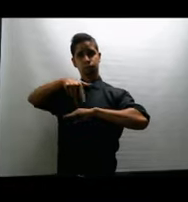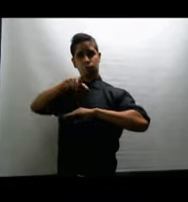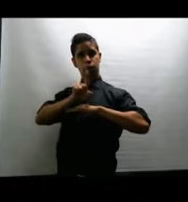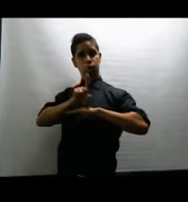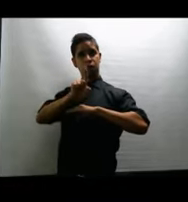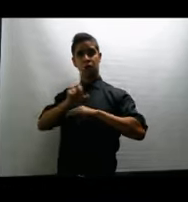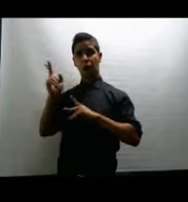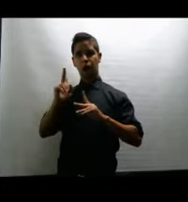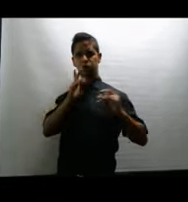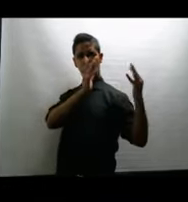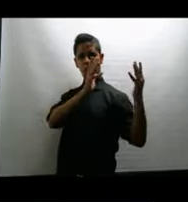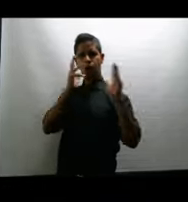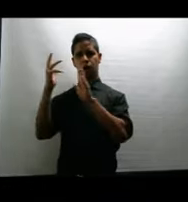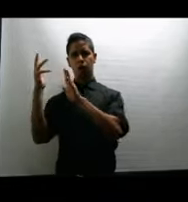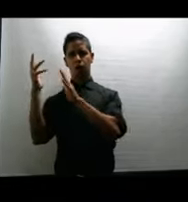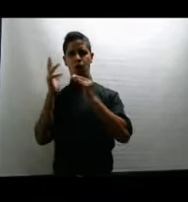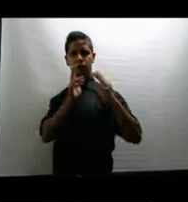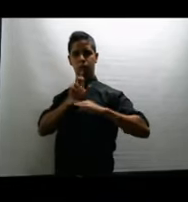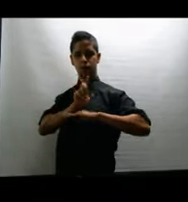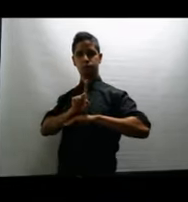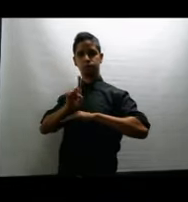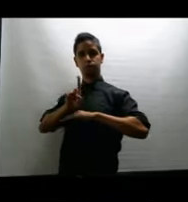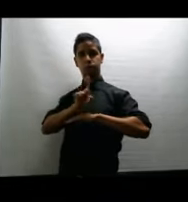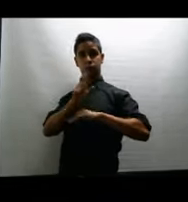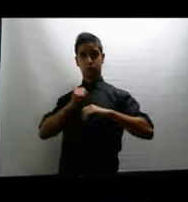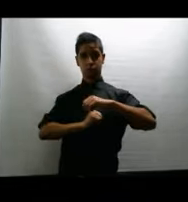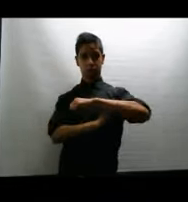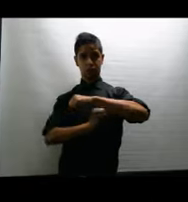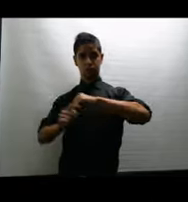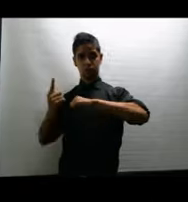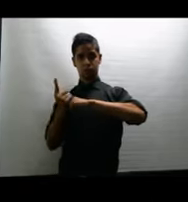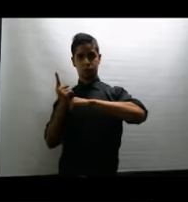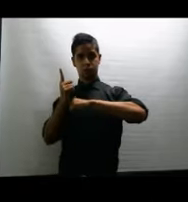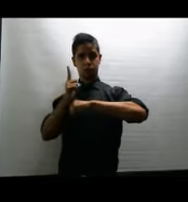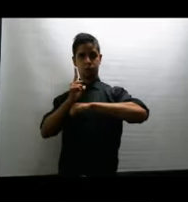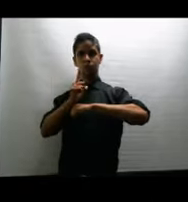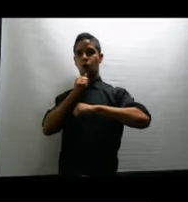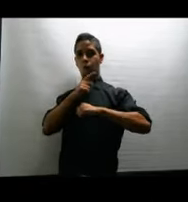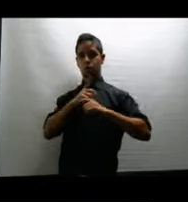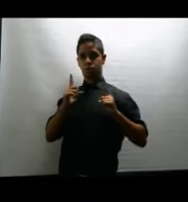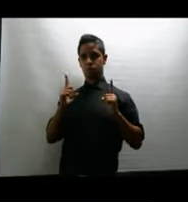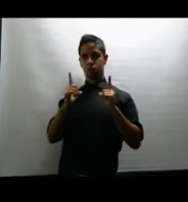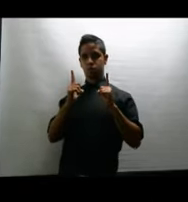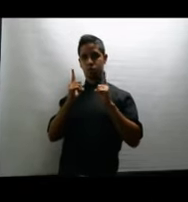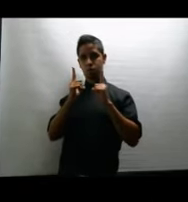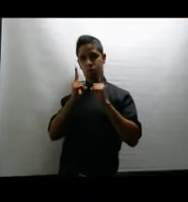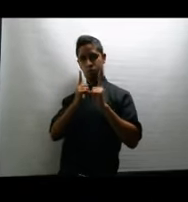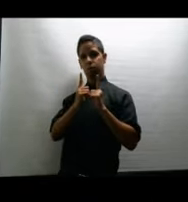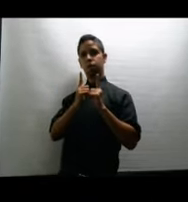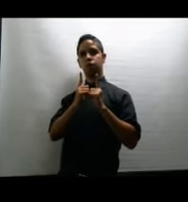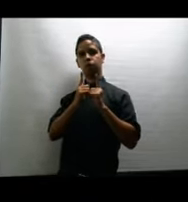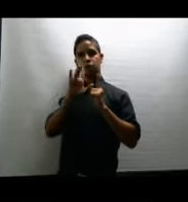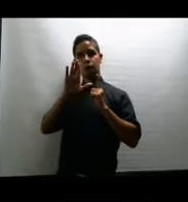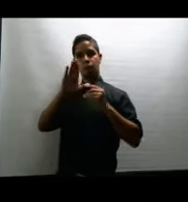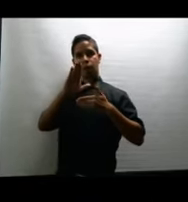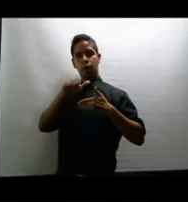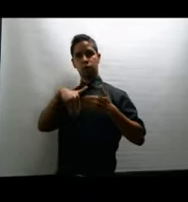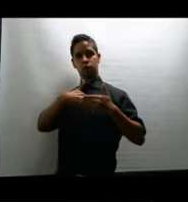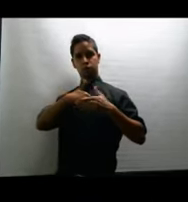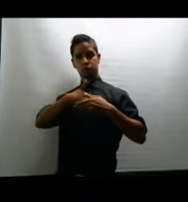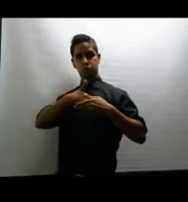y gritos. Subió al escenario, tomó las manos de Andrea y después de